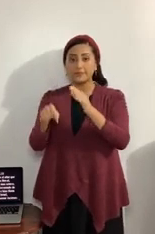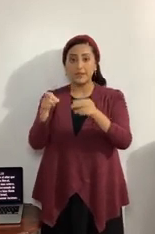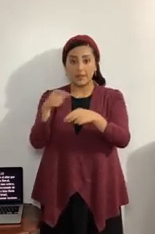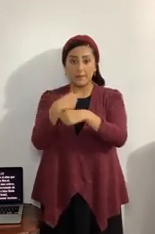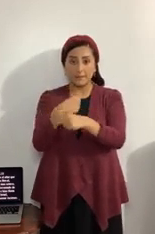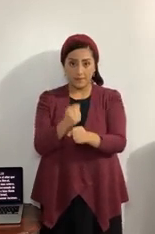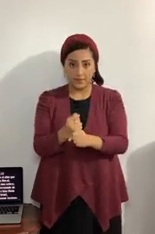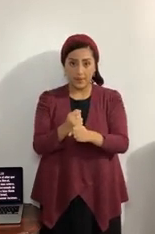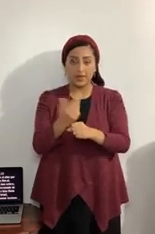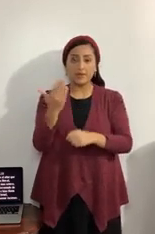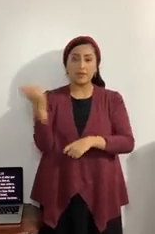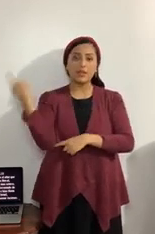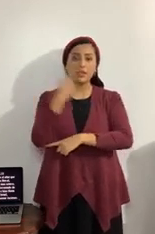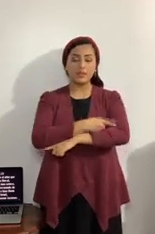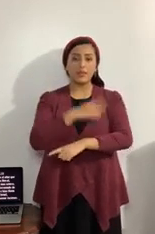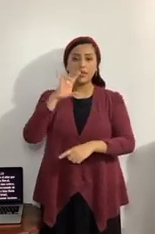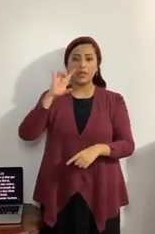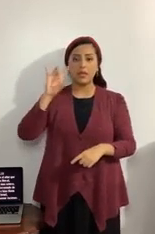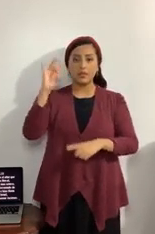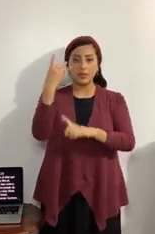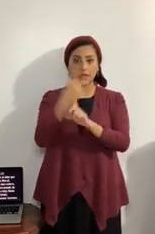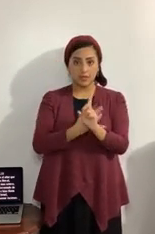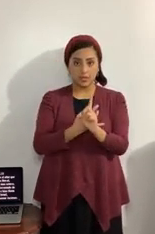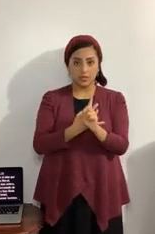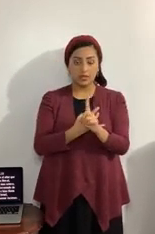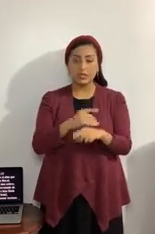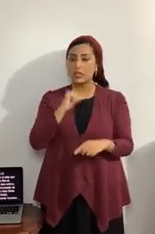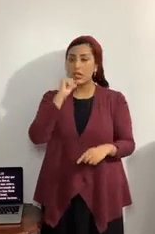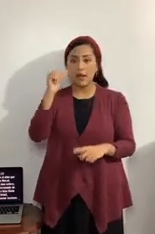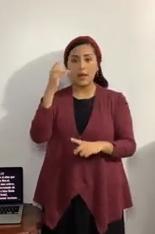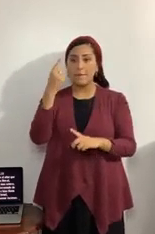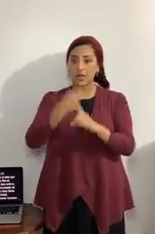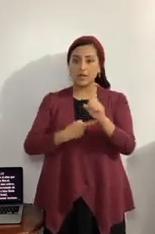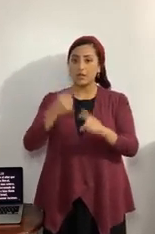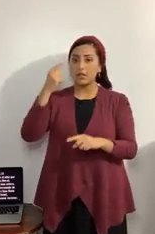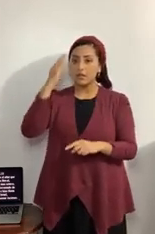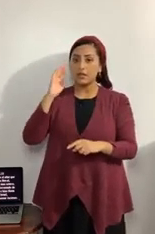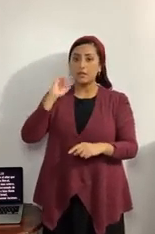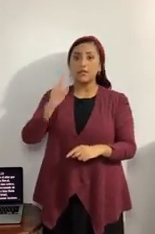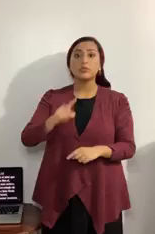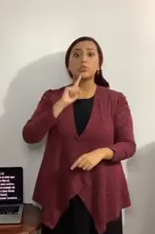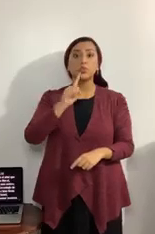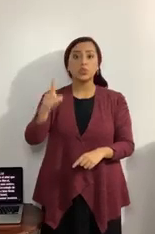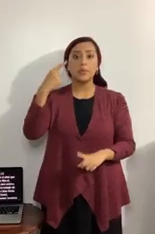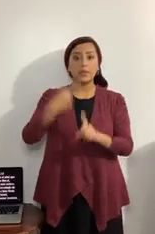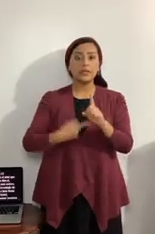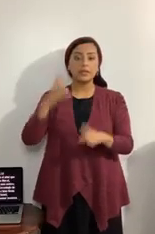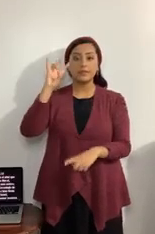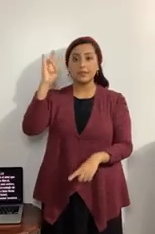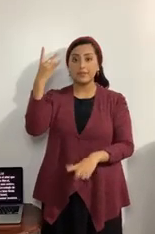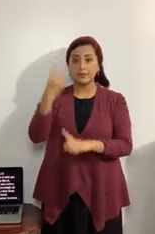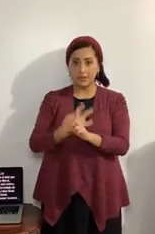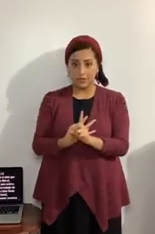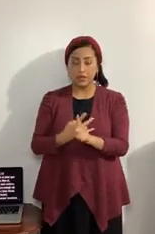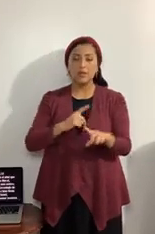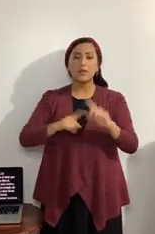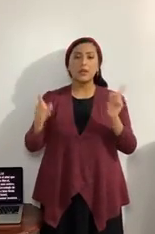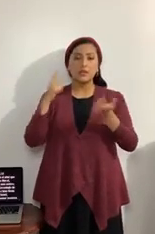los 15 días del mes octavo, o sea, no del mes que ordenó Yahweh, es el séptimo el mes que ordenó Yahweh. Pero vamos a ver a